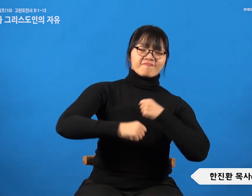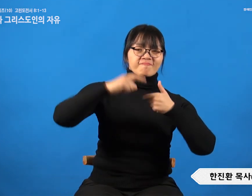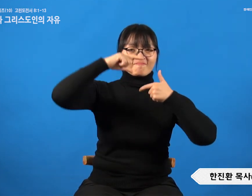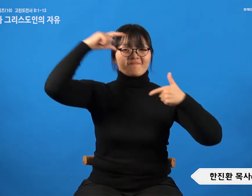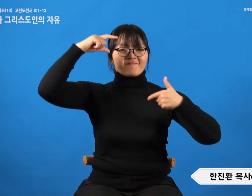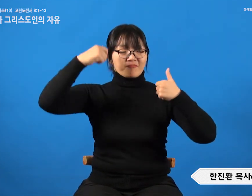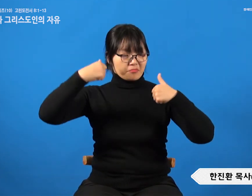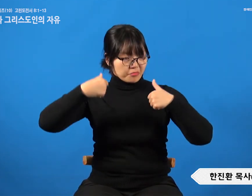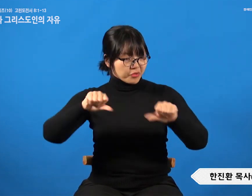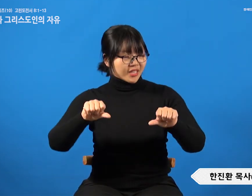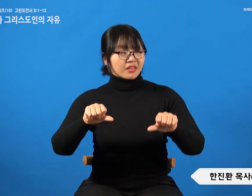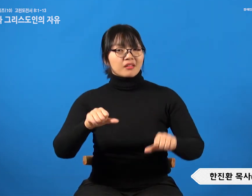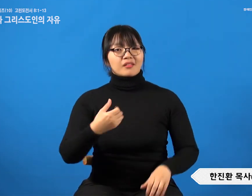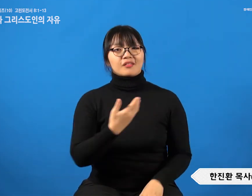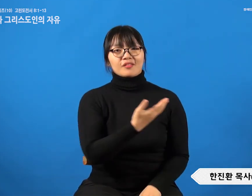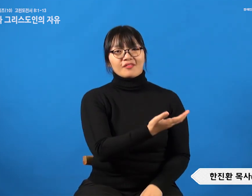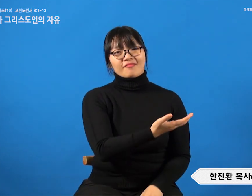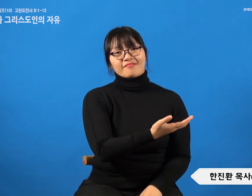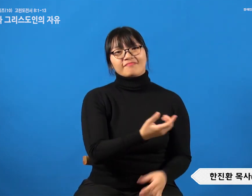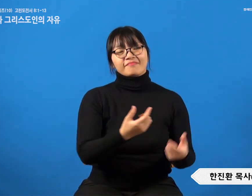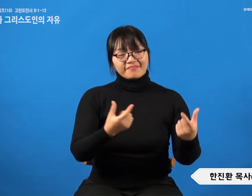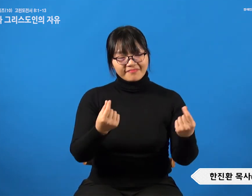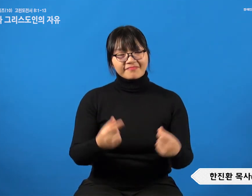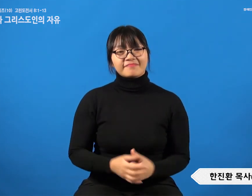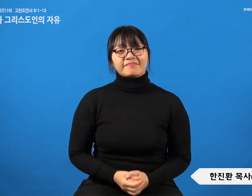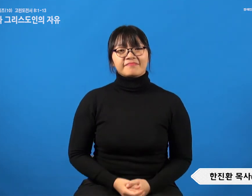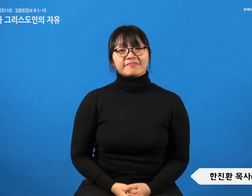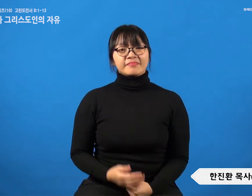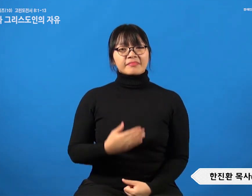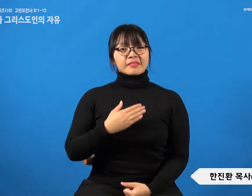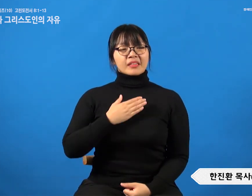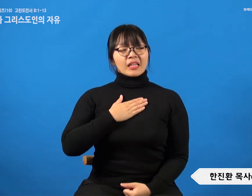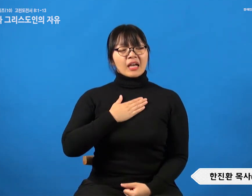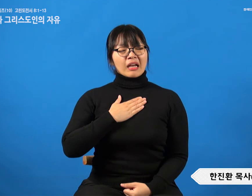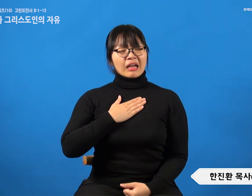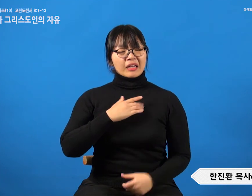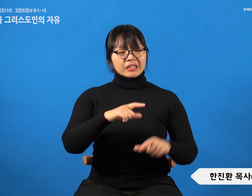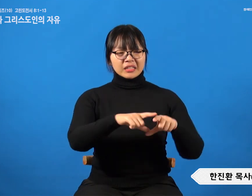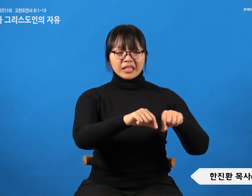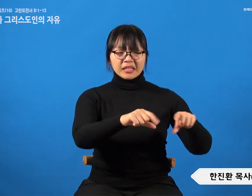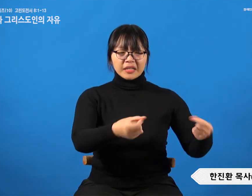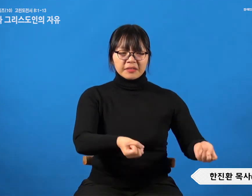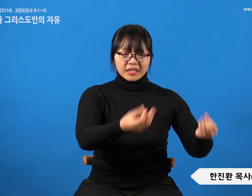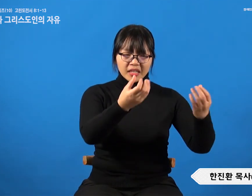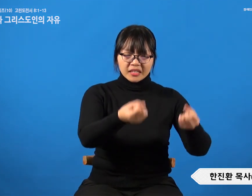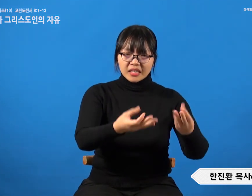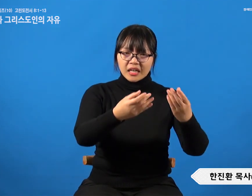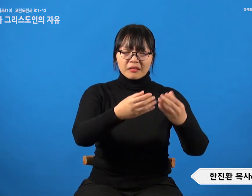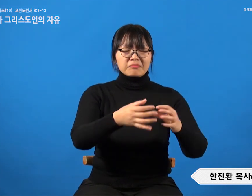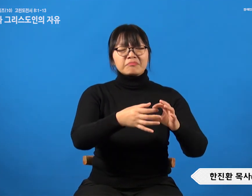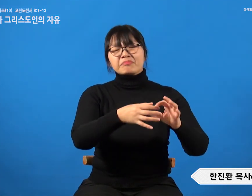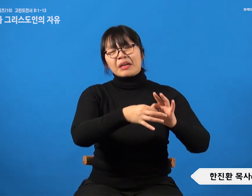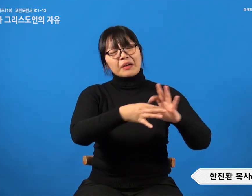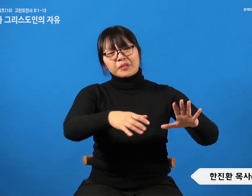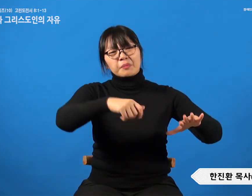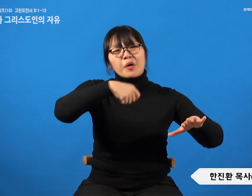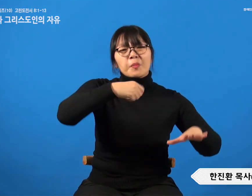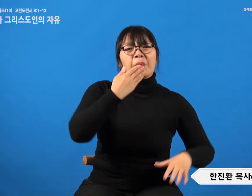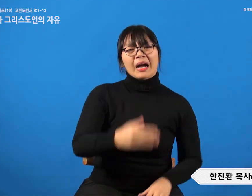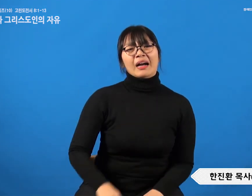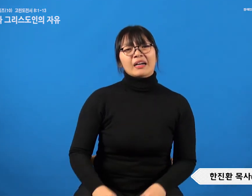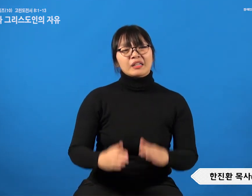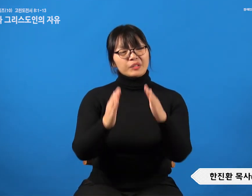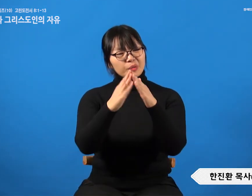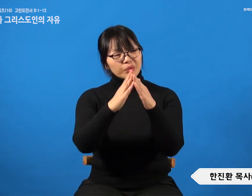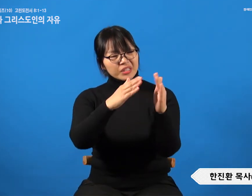내 특권도 다 포기할 수 있어야 됩니다. 나는 뭐든지 먹을 수 있고 무슨 날짜 개의치 않고